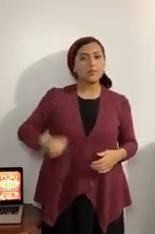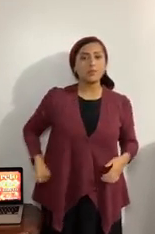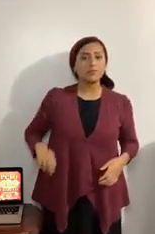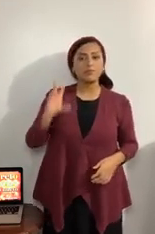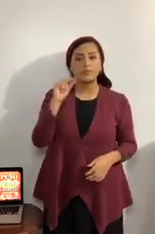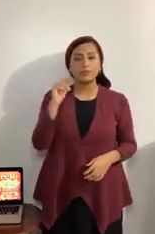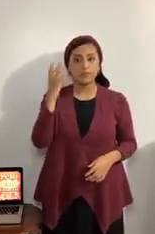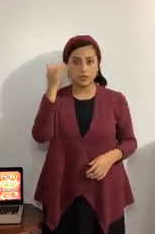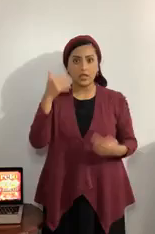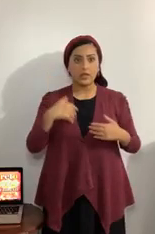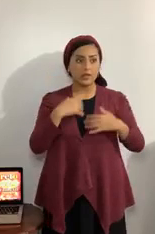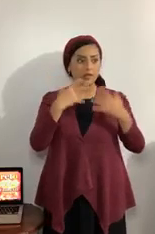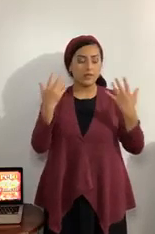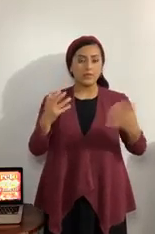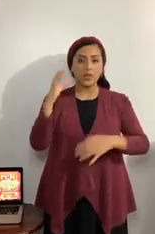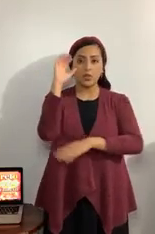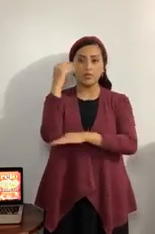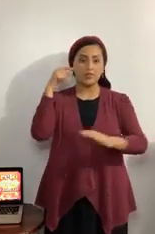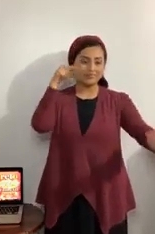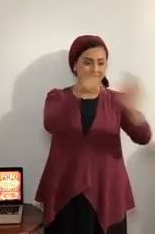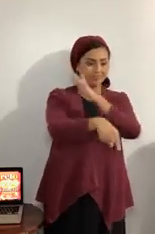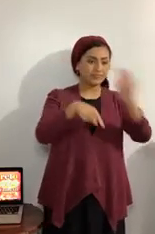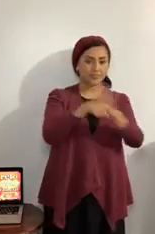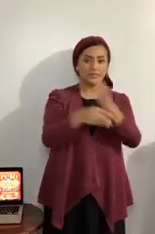en Navidad, en esas fiestas paganas. ¿Quién va entendiendo?